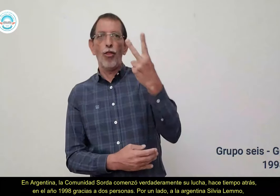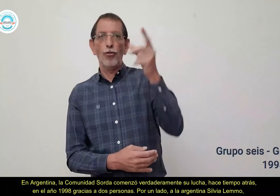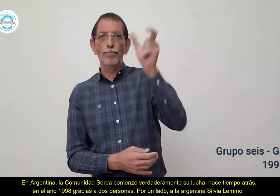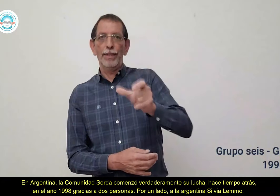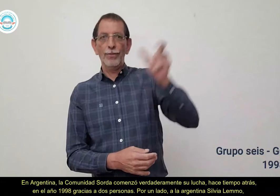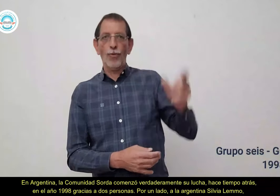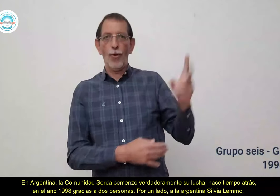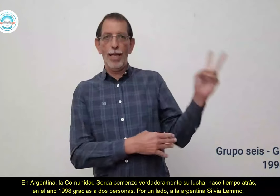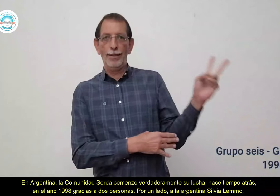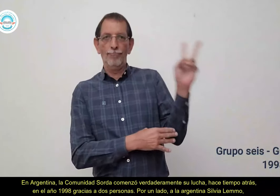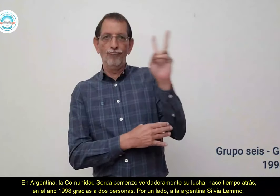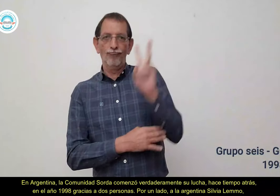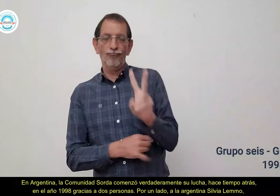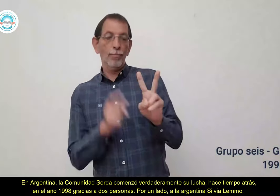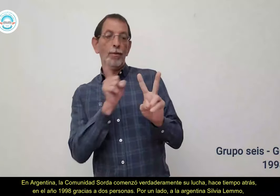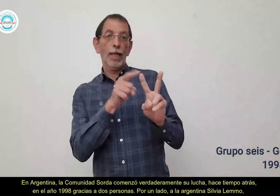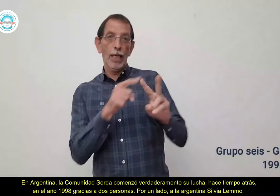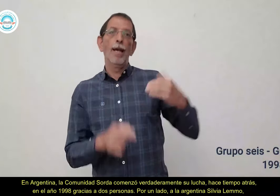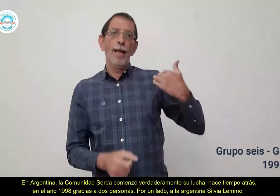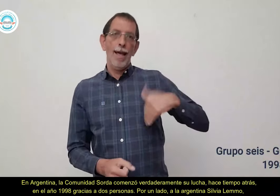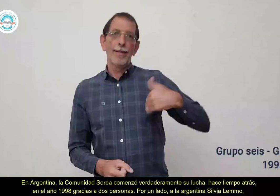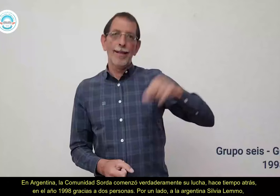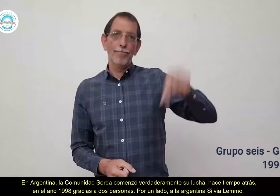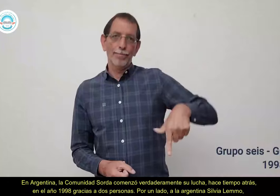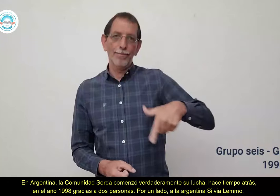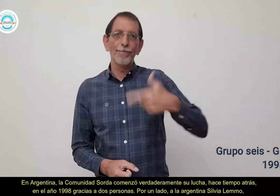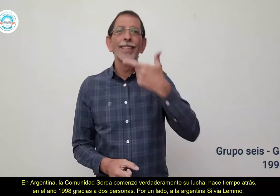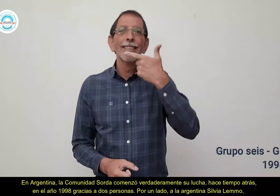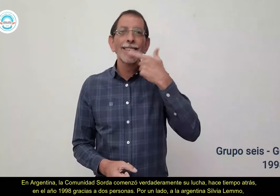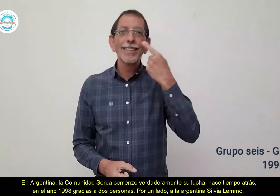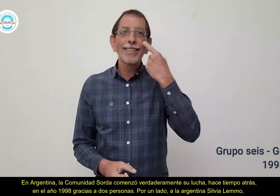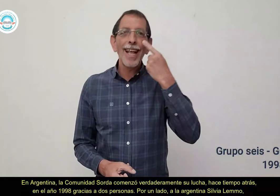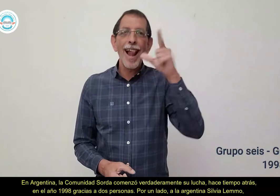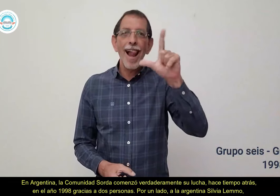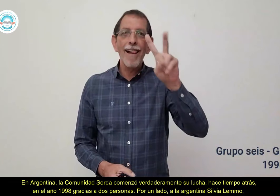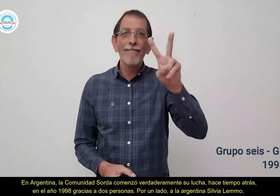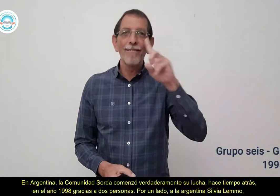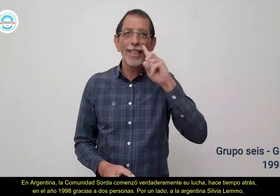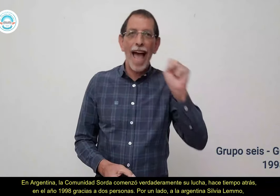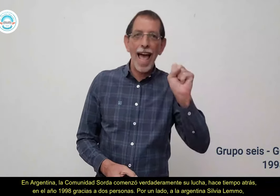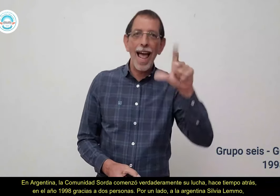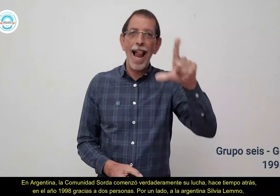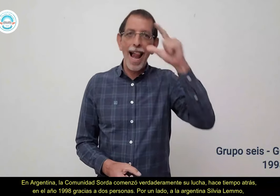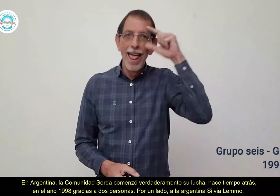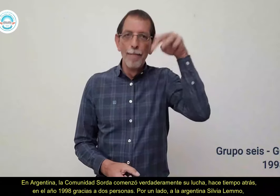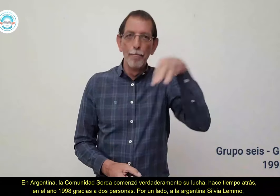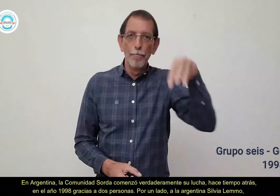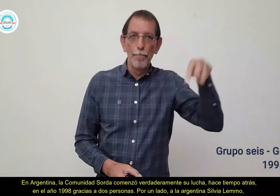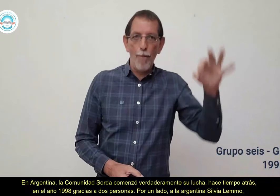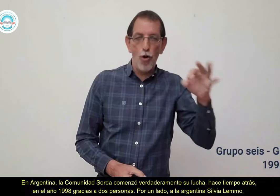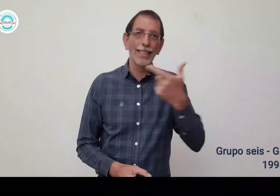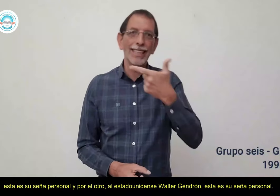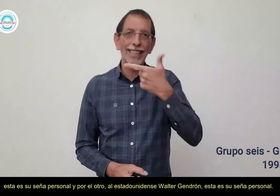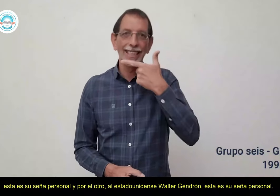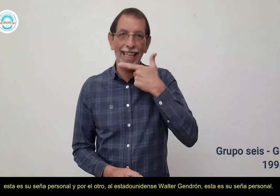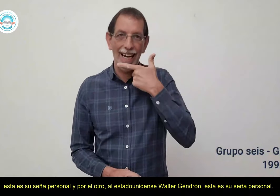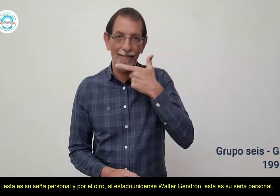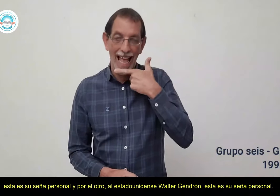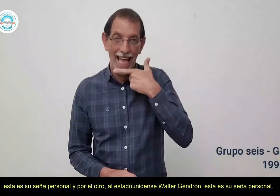Por un lado, a la argentina Silvia Lemo, esta es su seña personal, y por el otro,